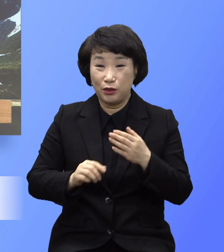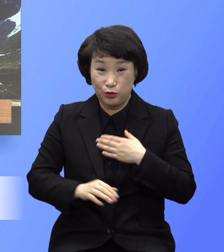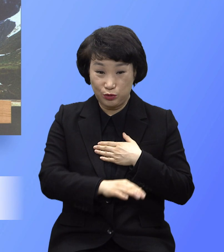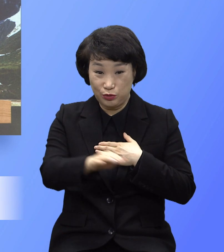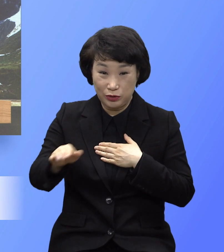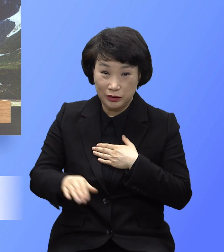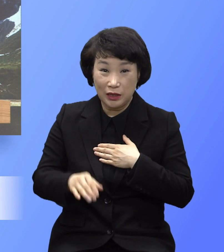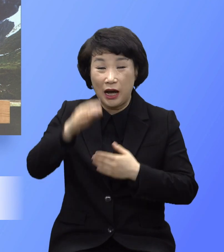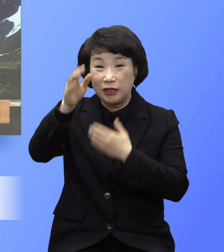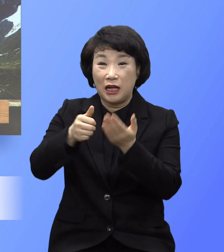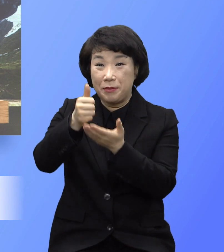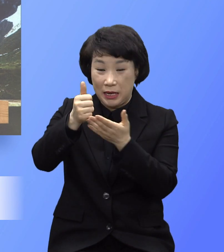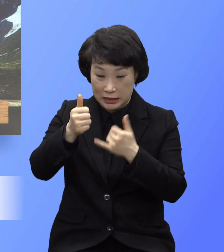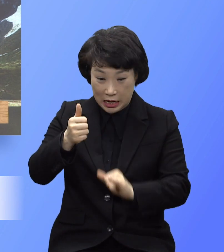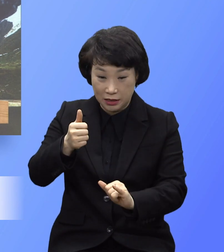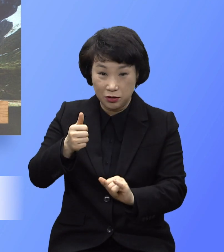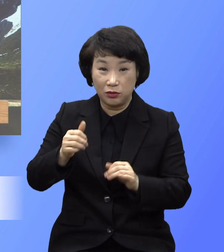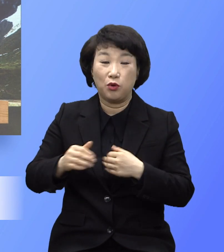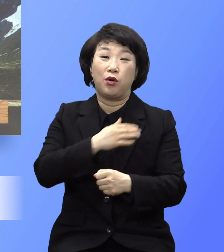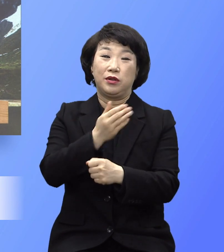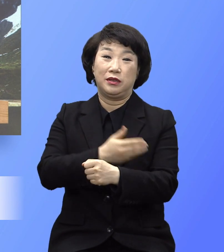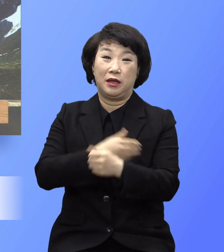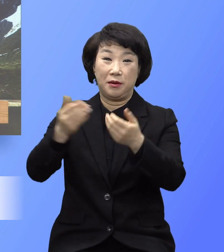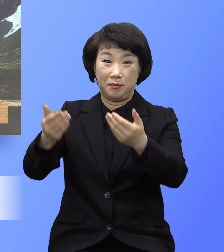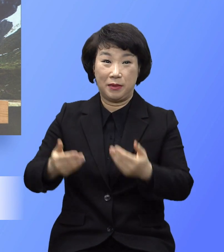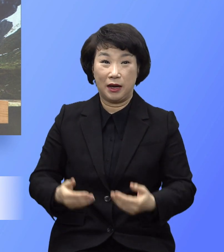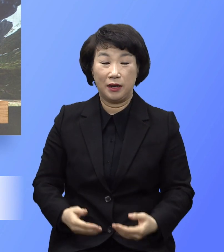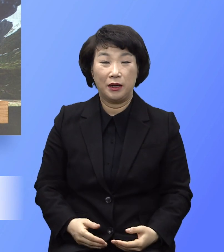우리는 하나님의 자녀라고 하는 권세는